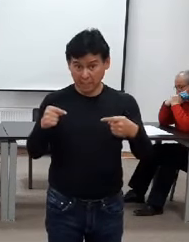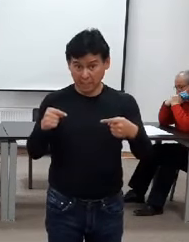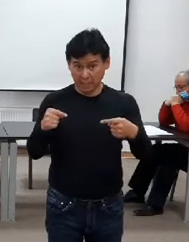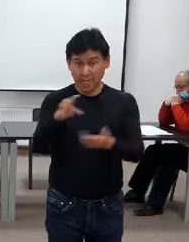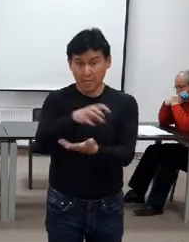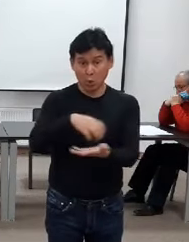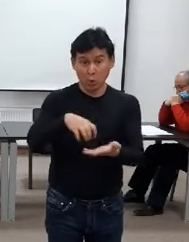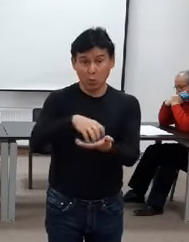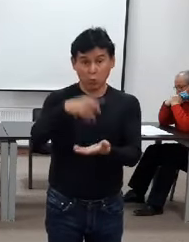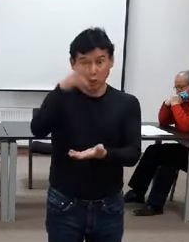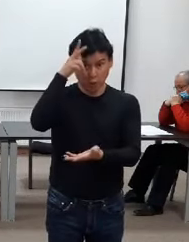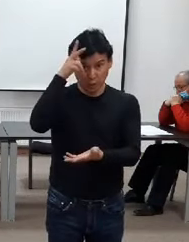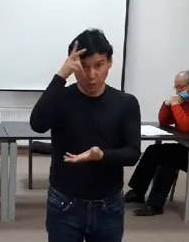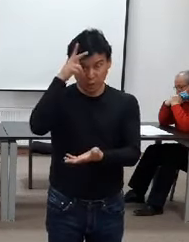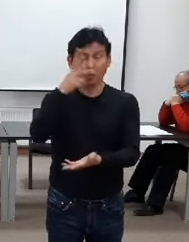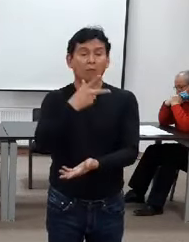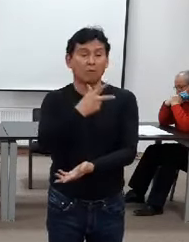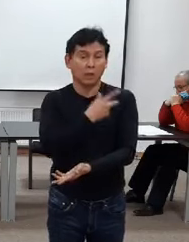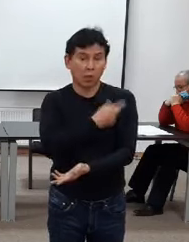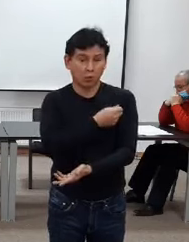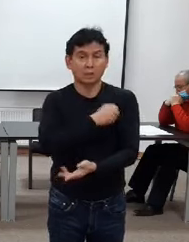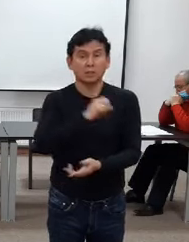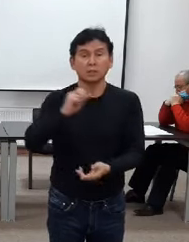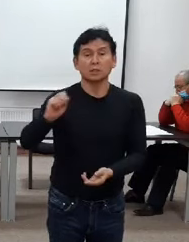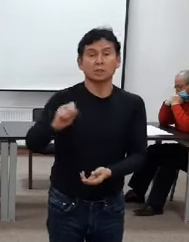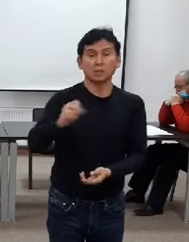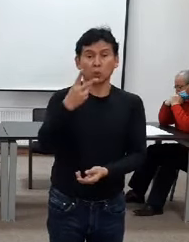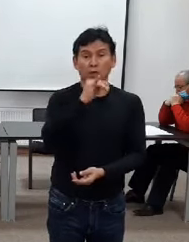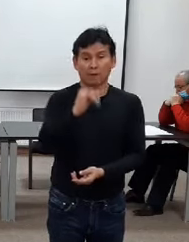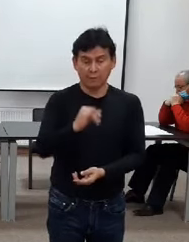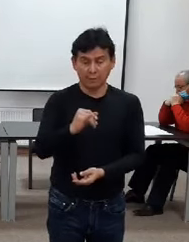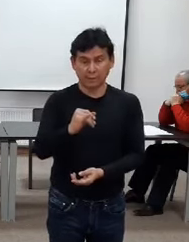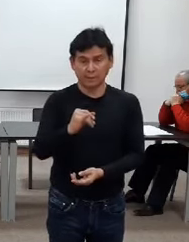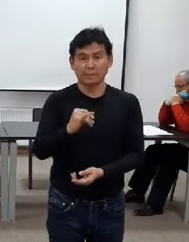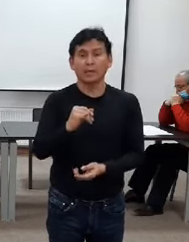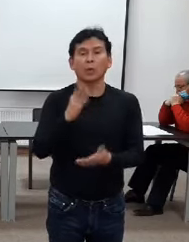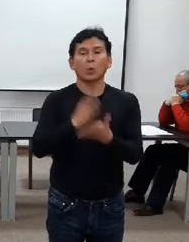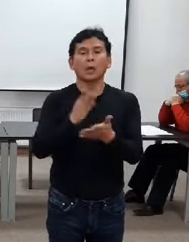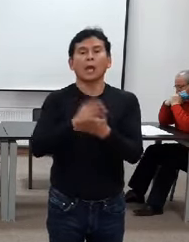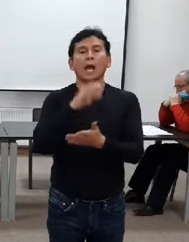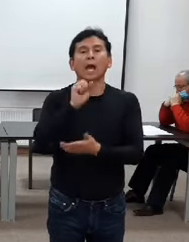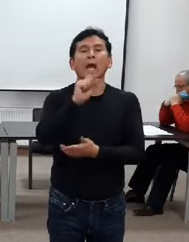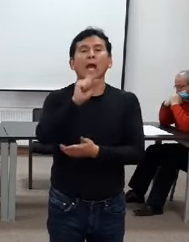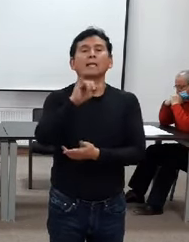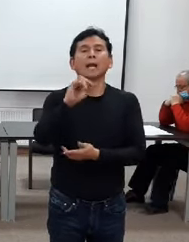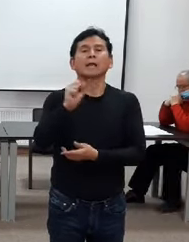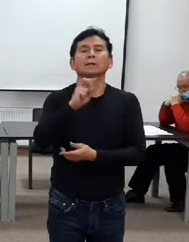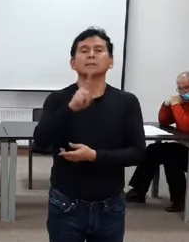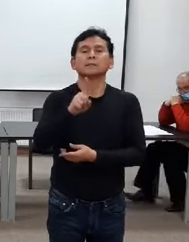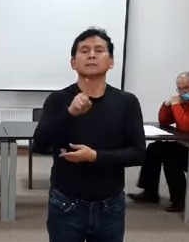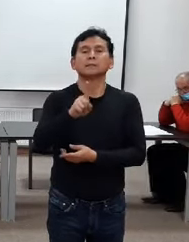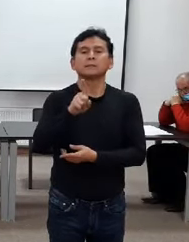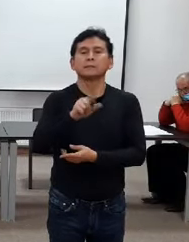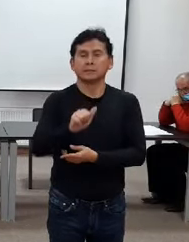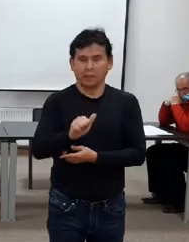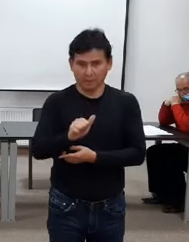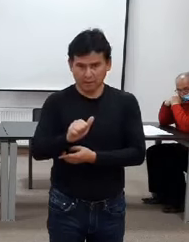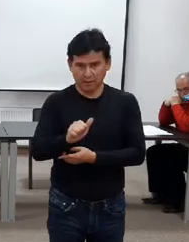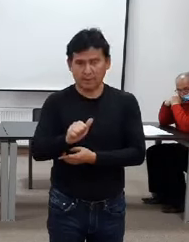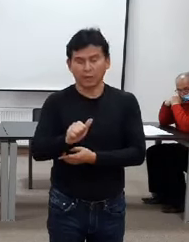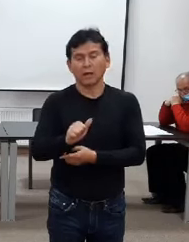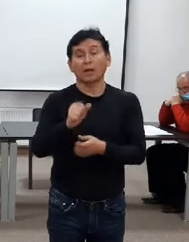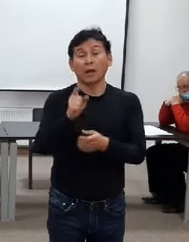comuna de Coyhaique, vacunando por segunda vez el Colegio Alianza Austral. Por lo tanto, convocamos a los padres y apoderados